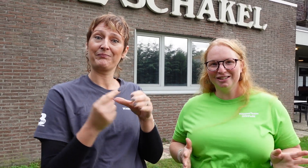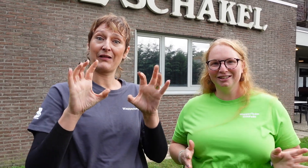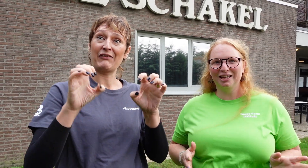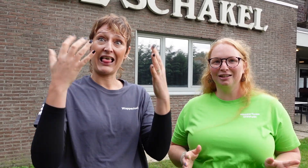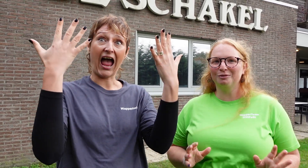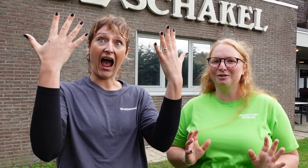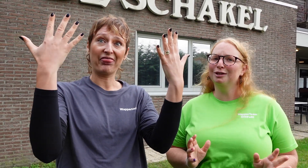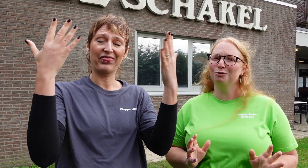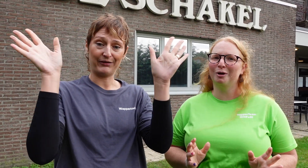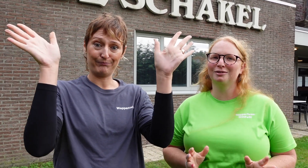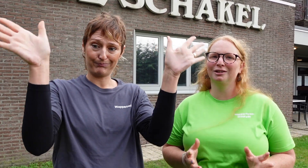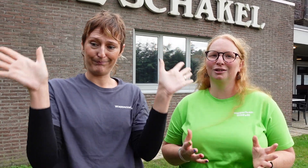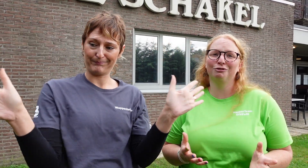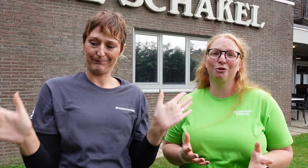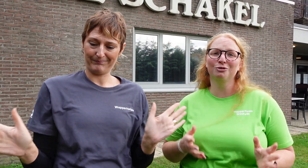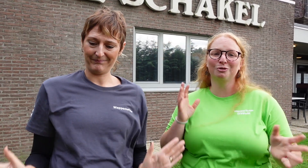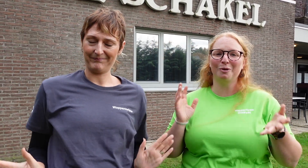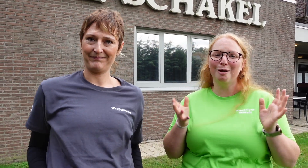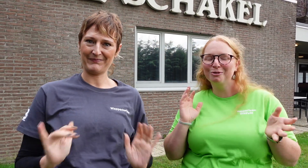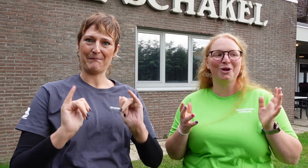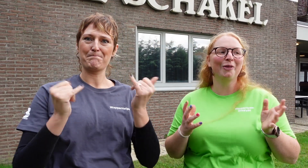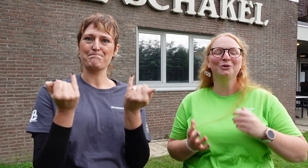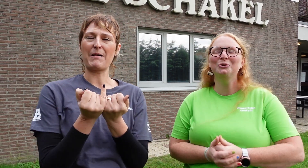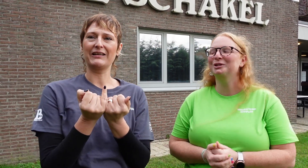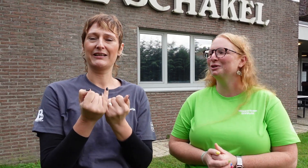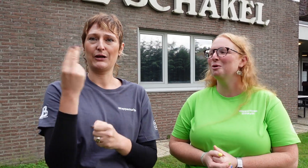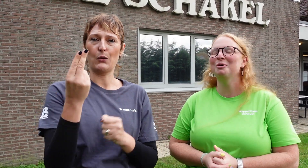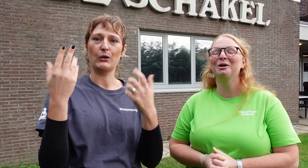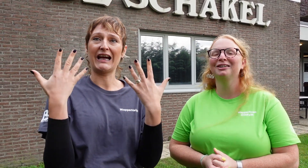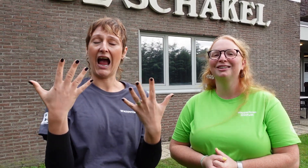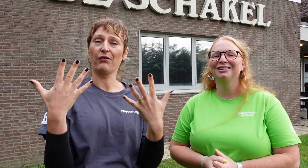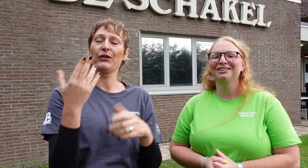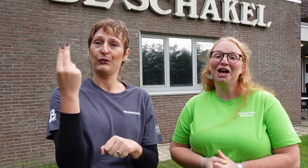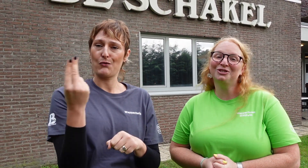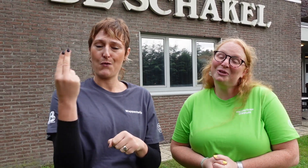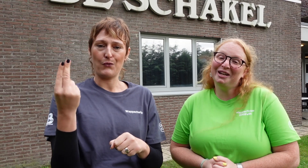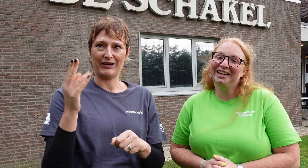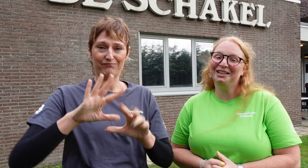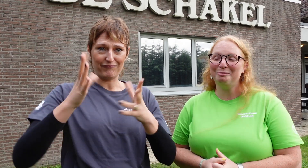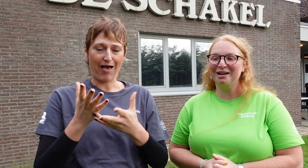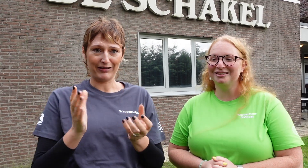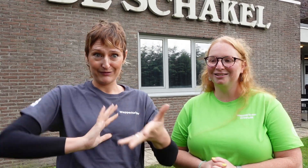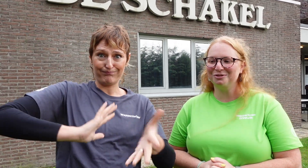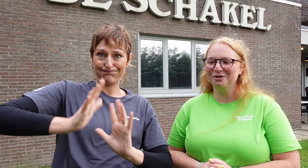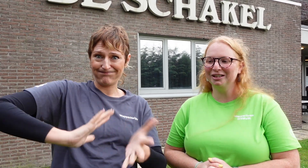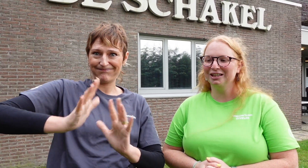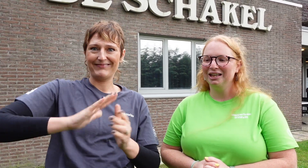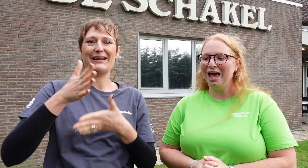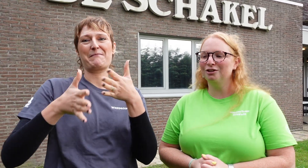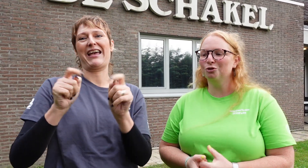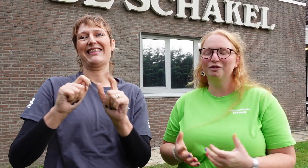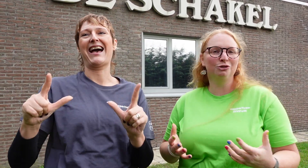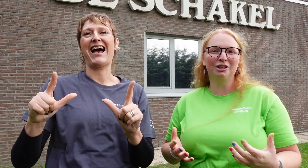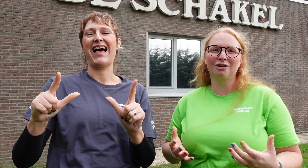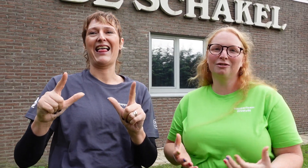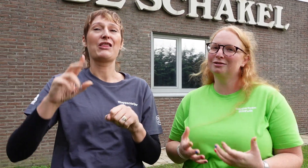handjes en dat was heel toepasselijk voor ons Want wij hebben onze handen nodig om eh alles uit te leggen in gebarentaal natuurlijk en